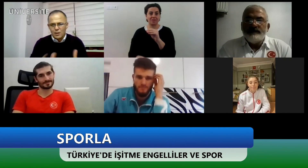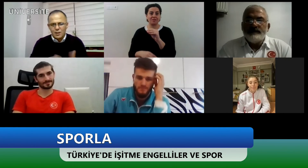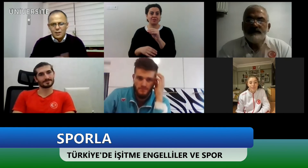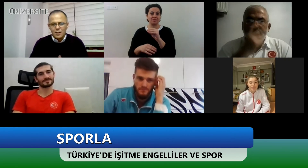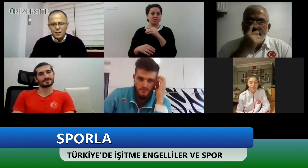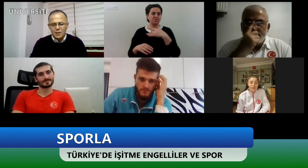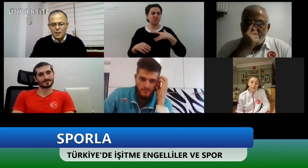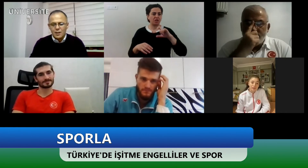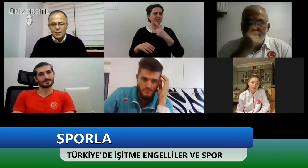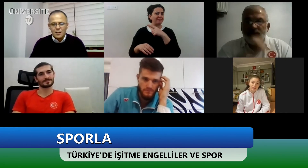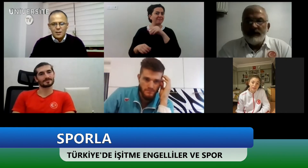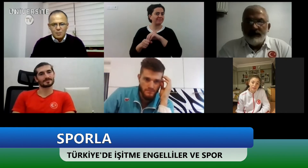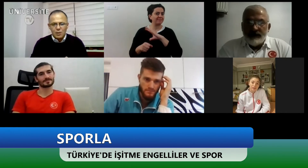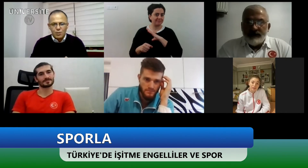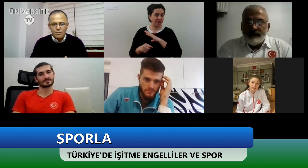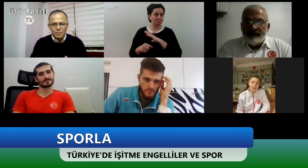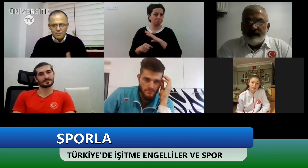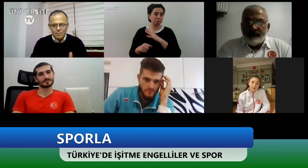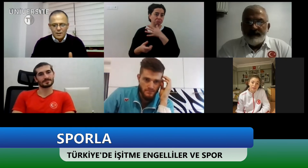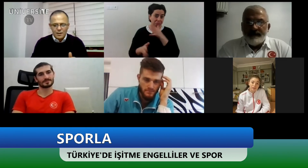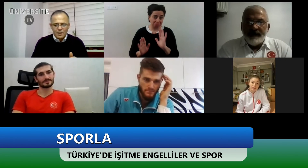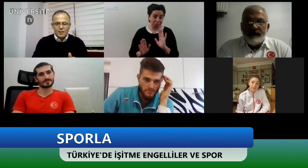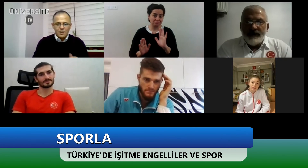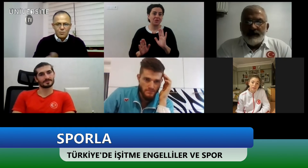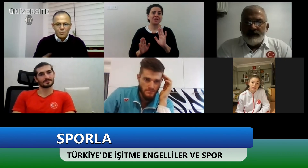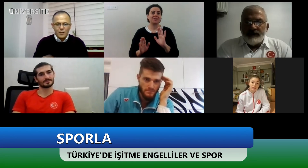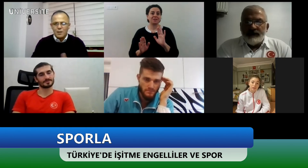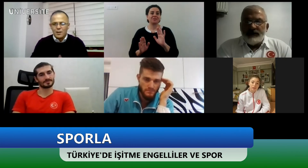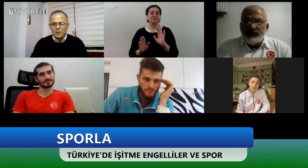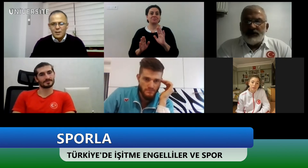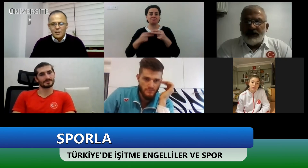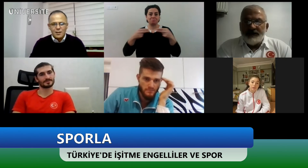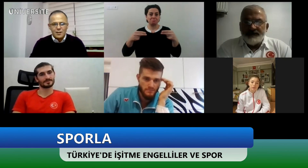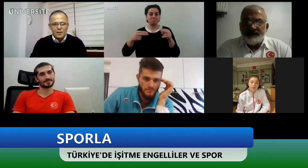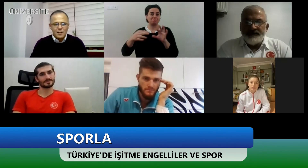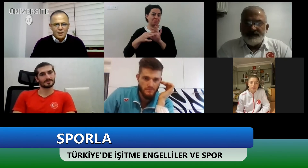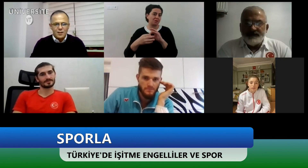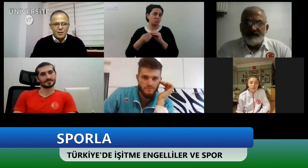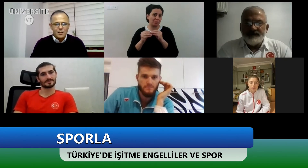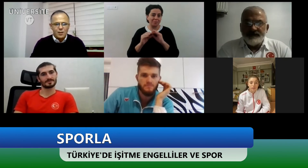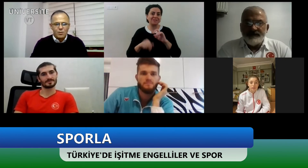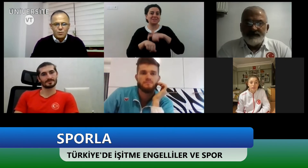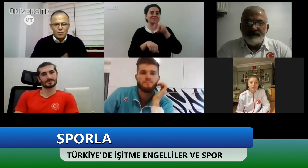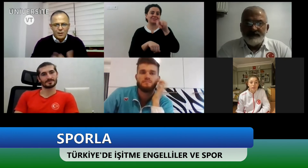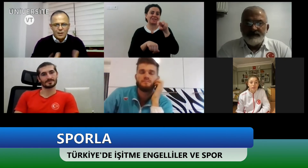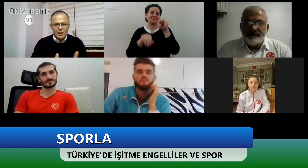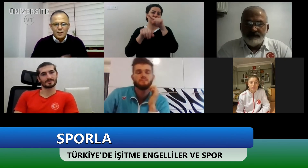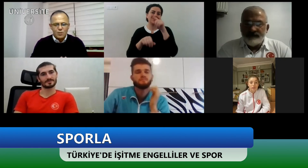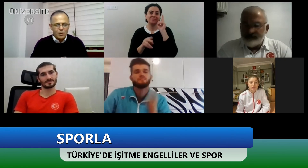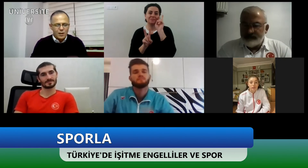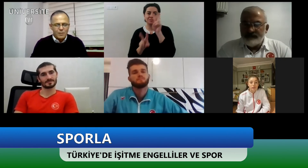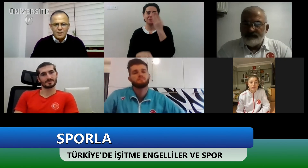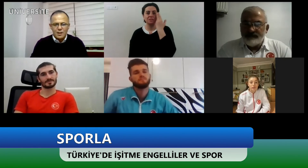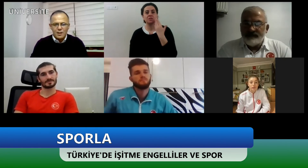anda da canlı yayındayız diye biliyorum. Bazı bağlanırken teknik aksaklıklar olmuştu. Şu anda